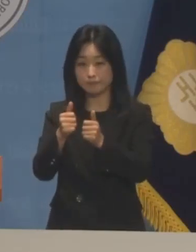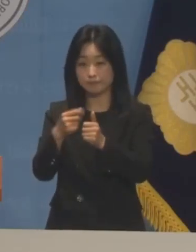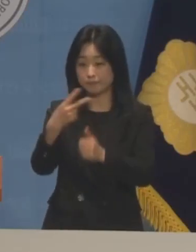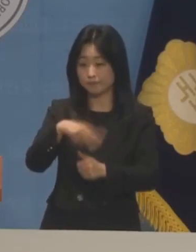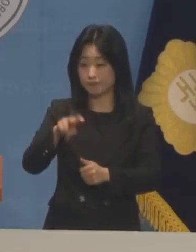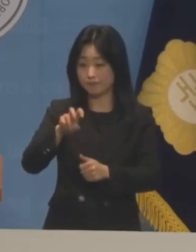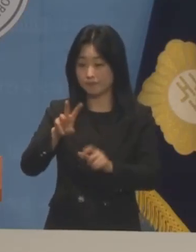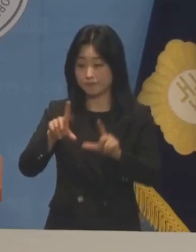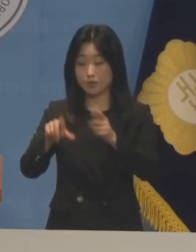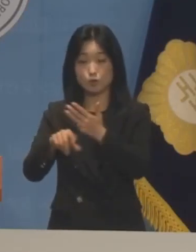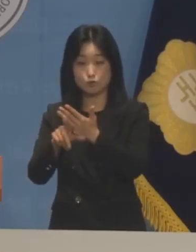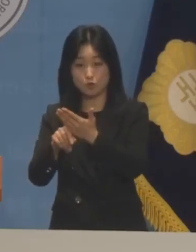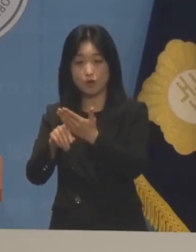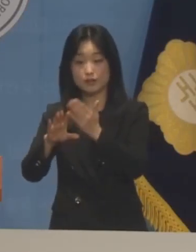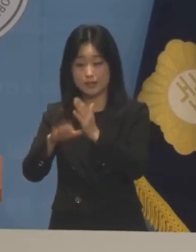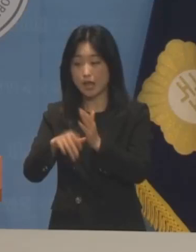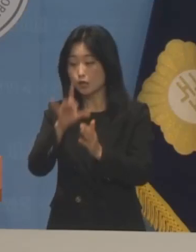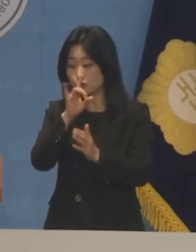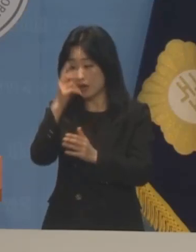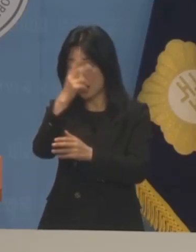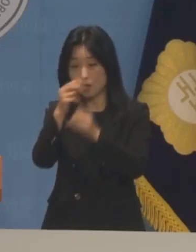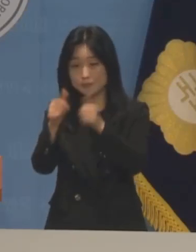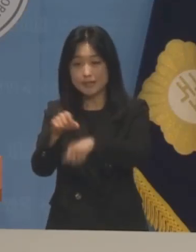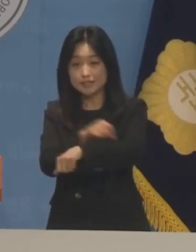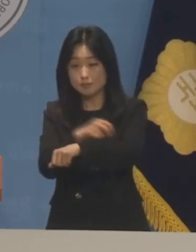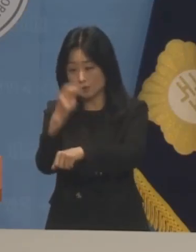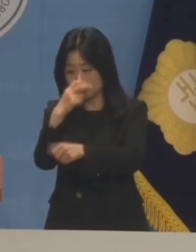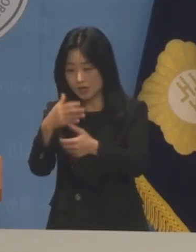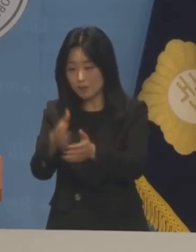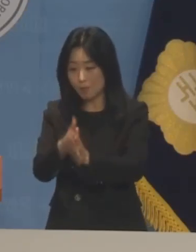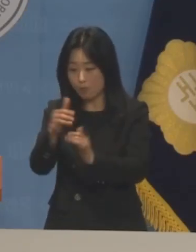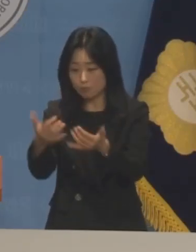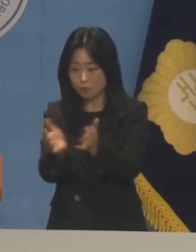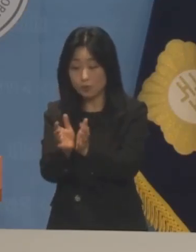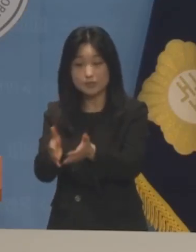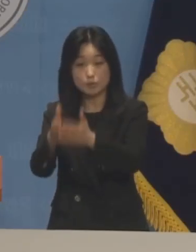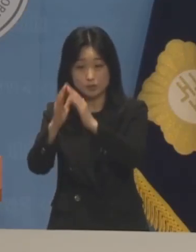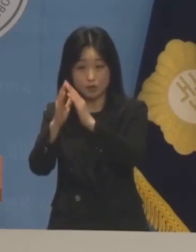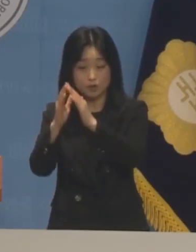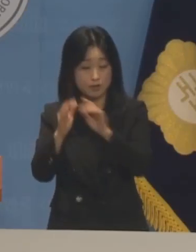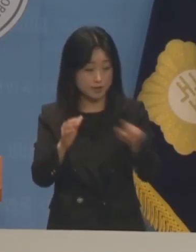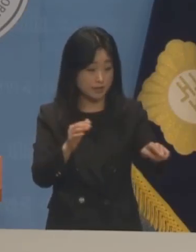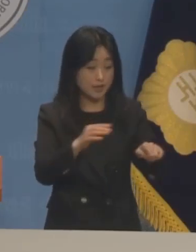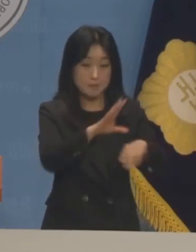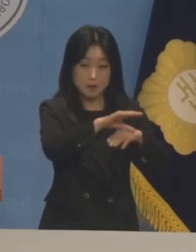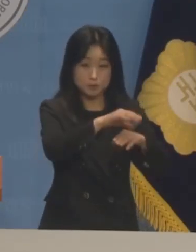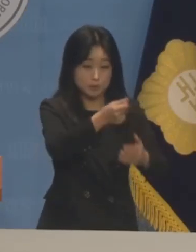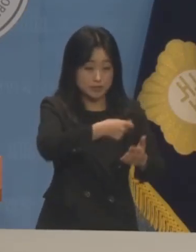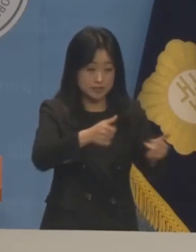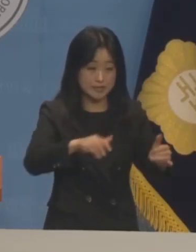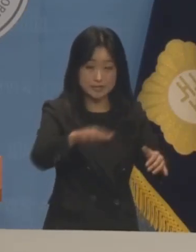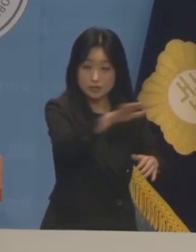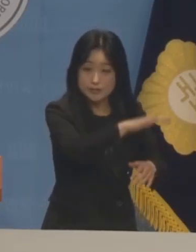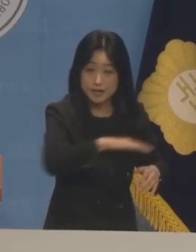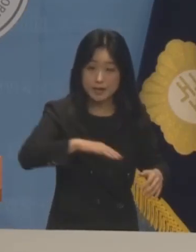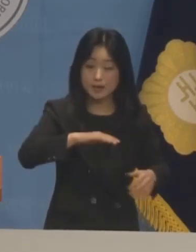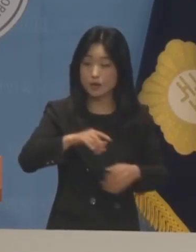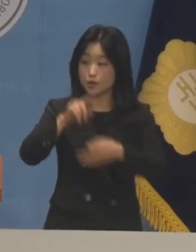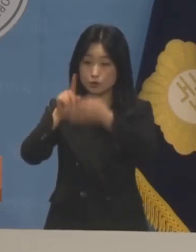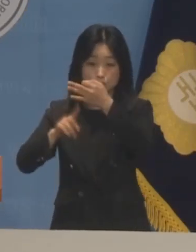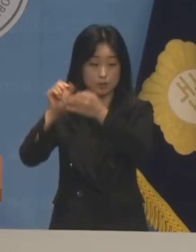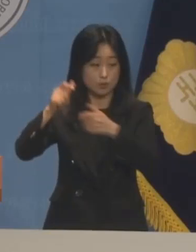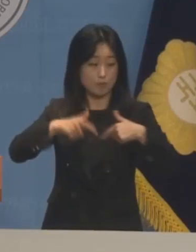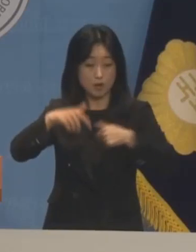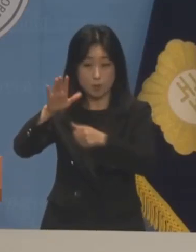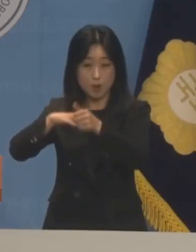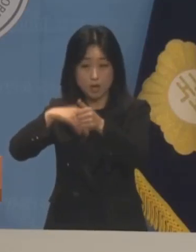9월 서울중앙지검에 특별수사본부를 차리고 뉴스타파 등 언론사를 상대로 하여 윤석열 대통령